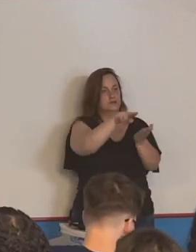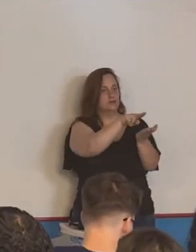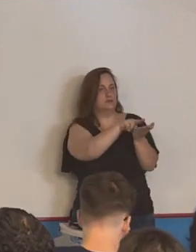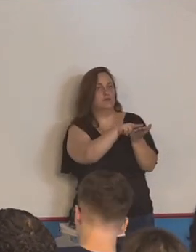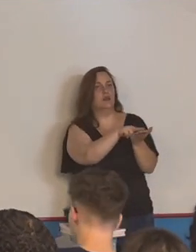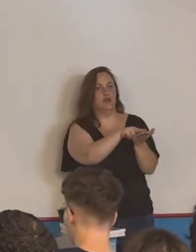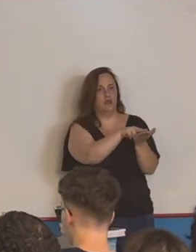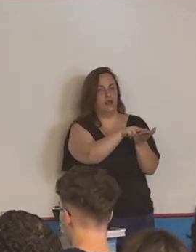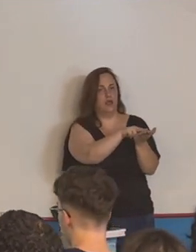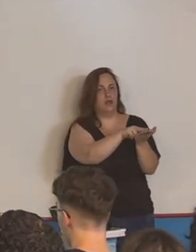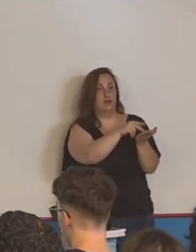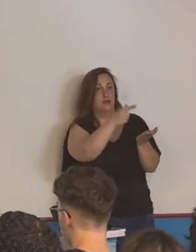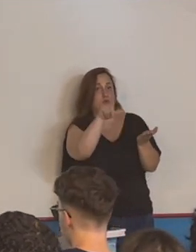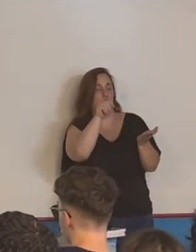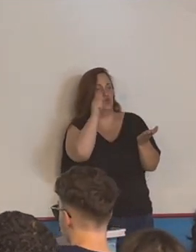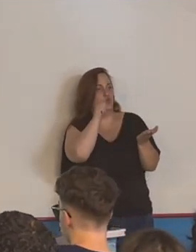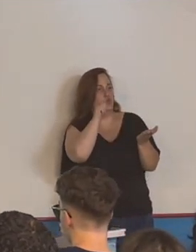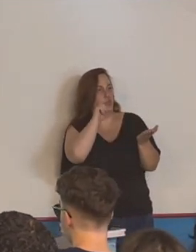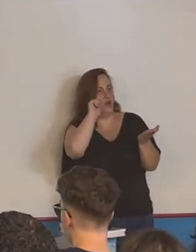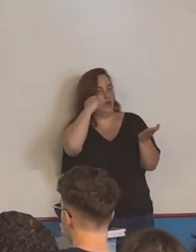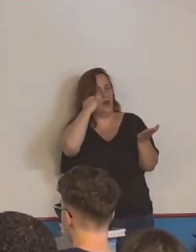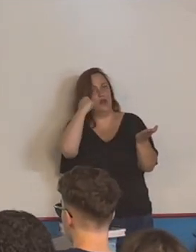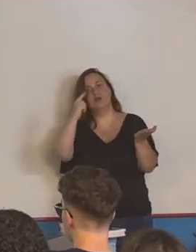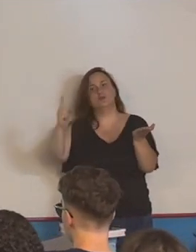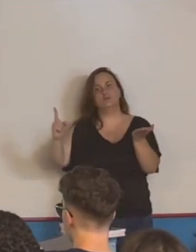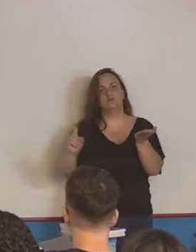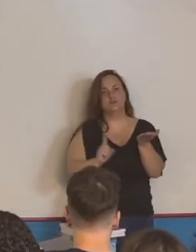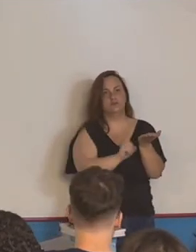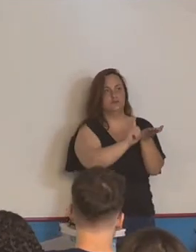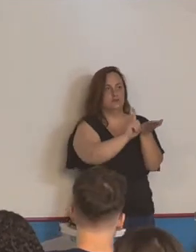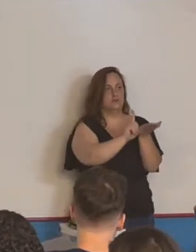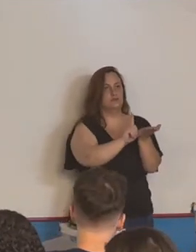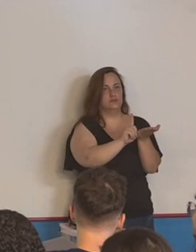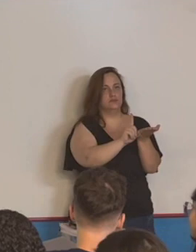serviçal preta do lado dela